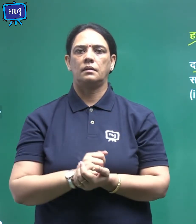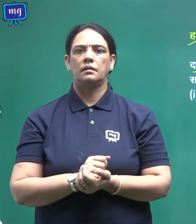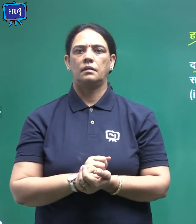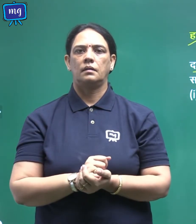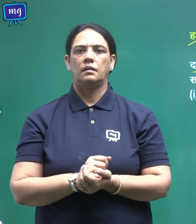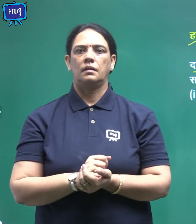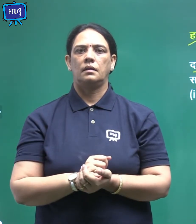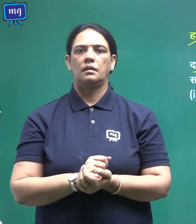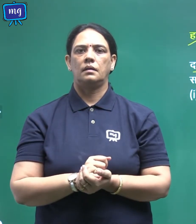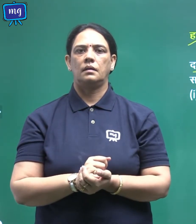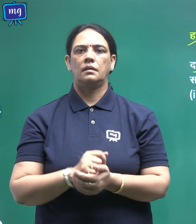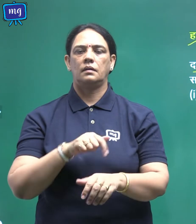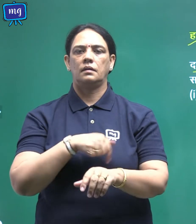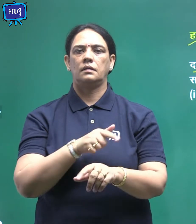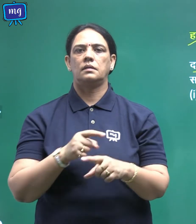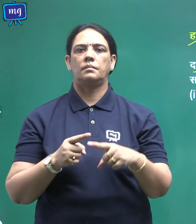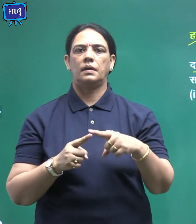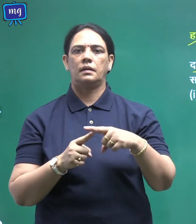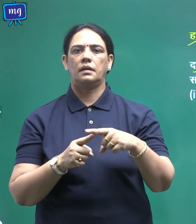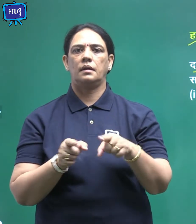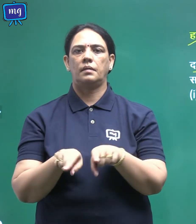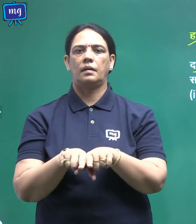समय T बराबर